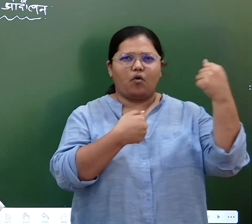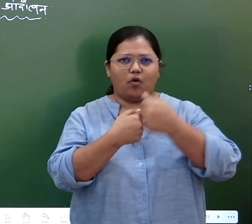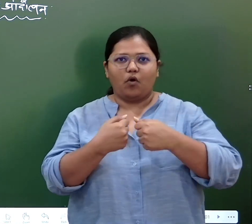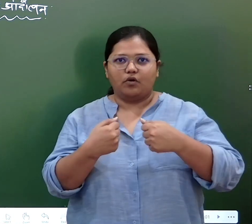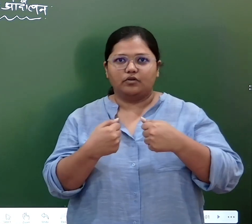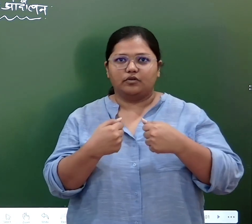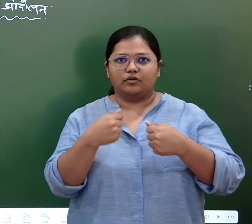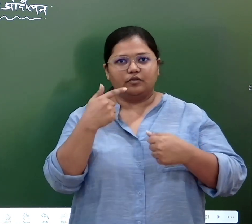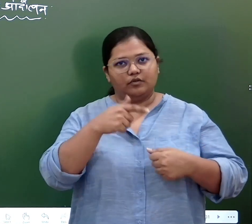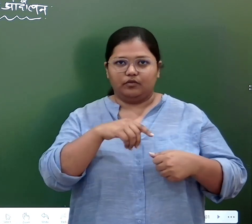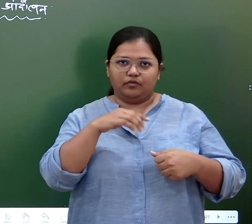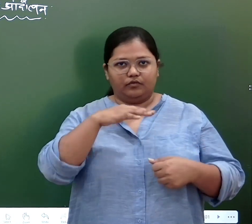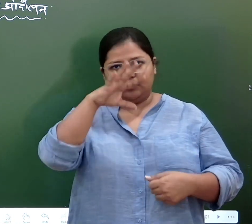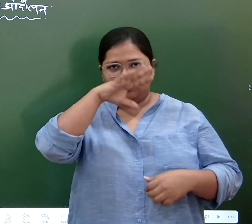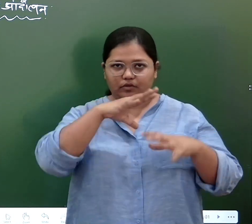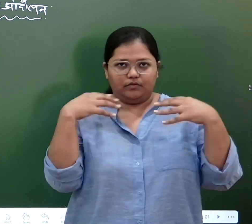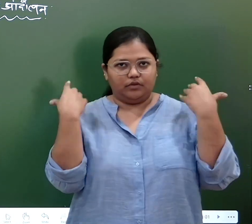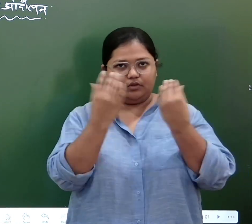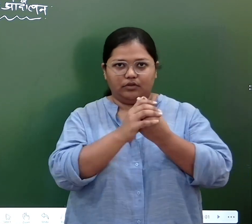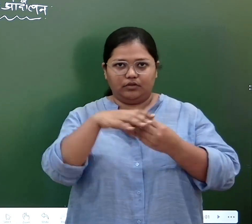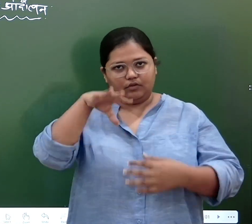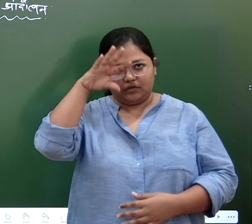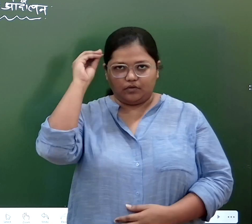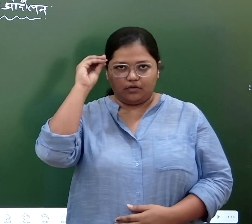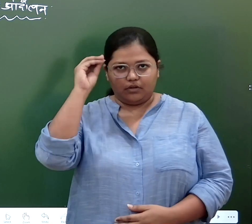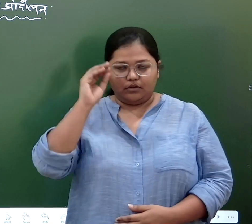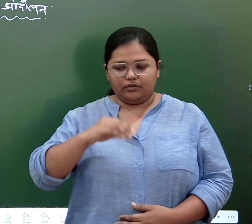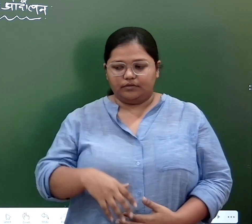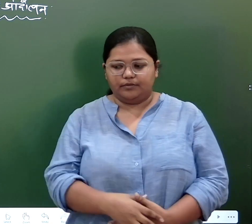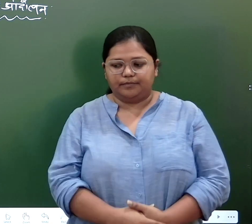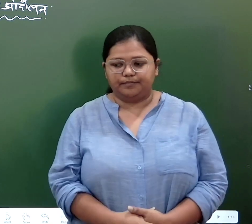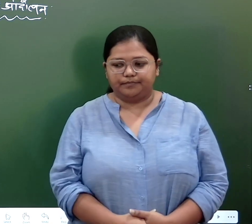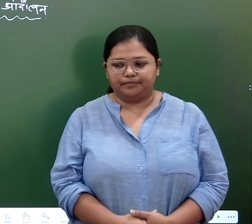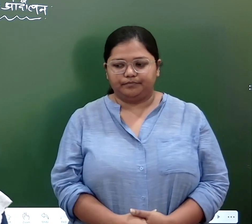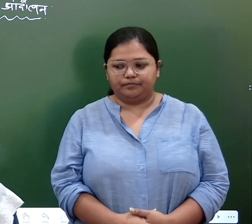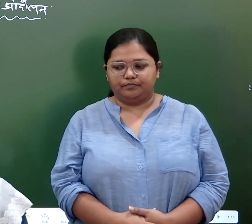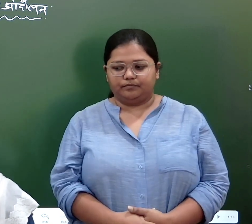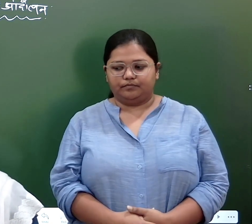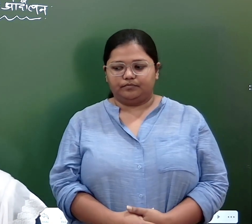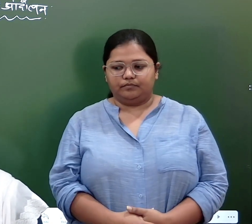पिक्चर्स वगैरह में सुने होंगे, है ना, या आप ऐसा कुछ देख रहे होंगे,